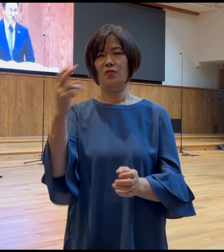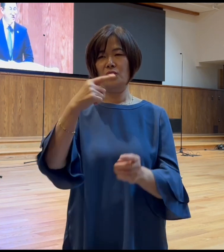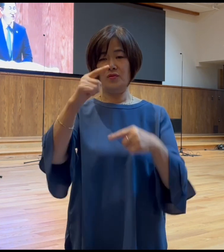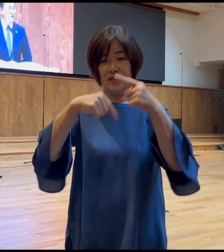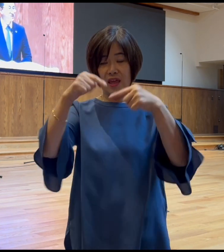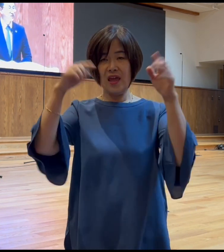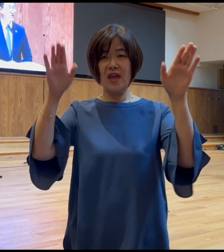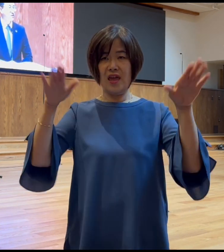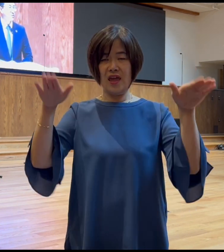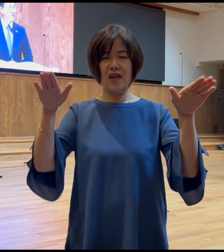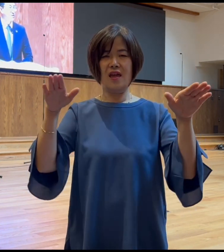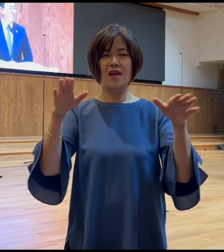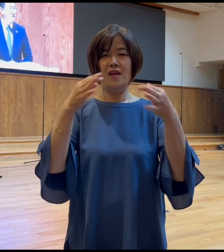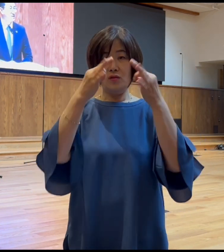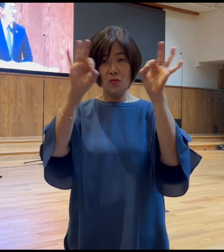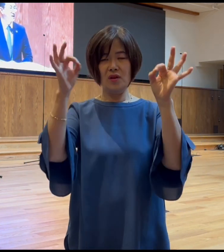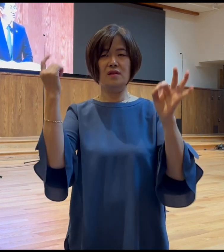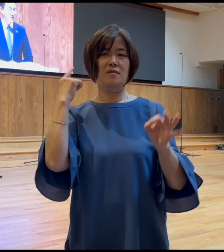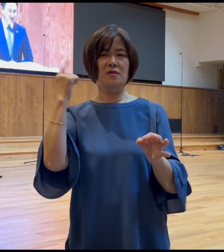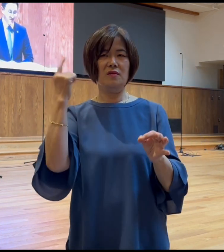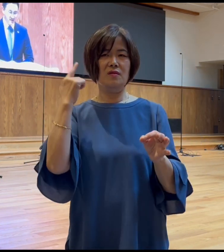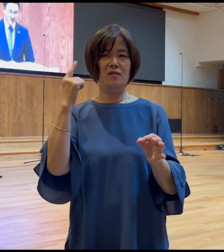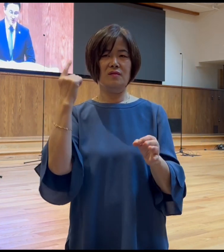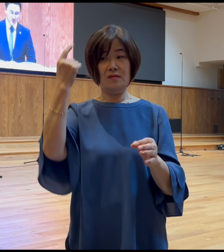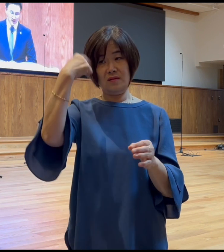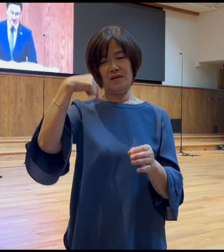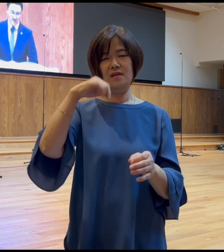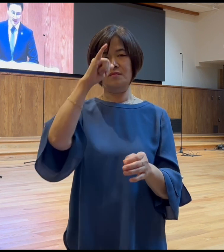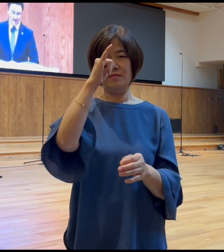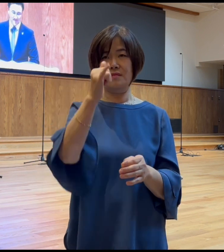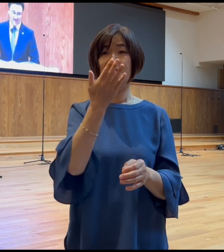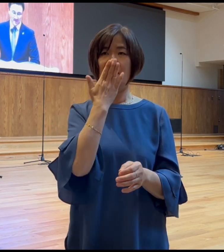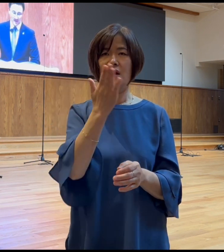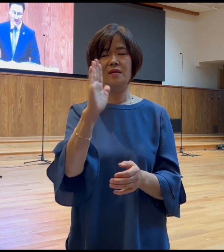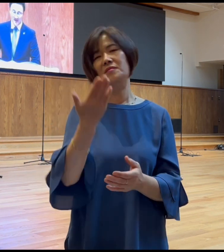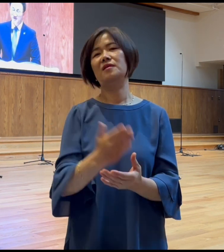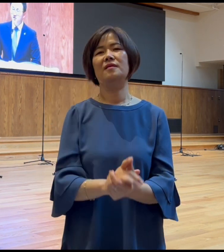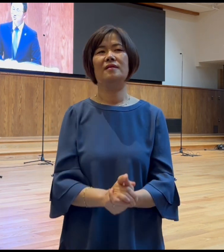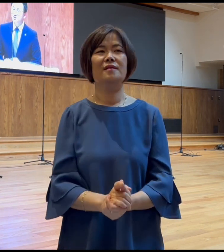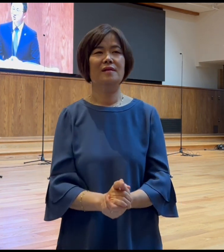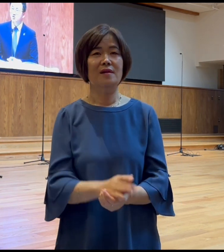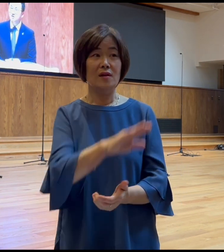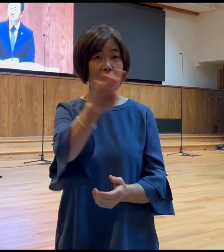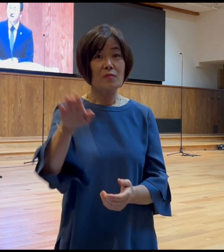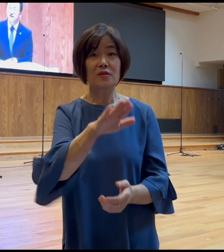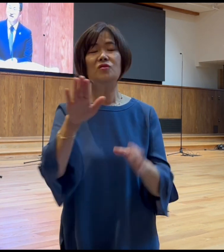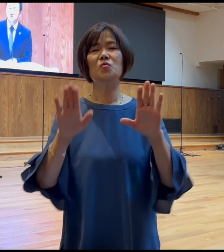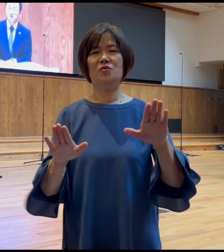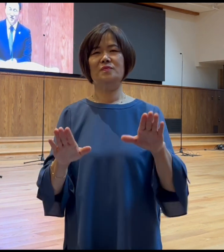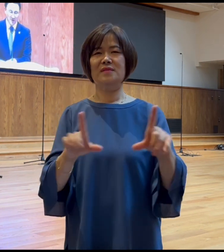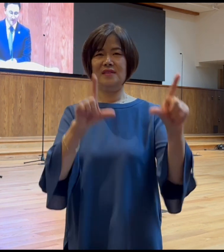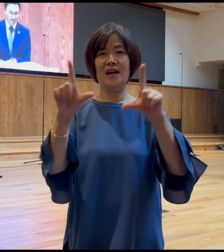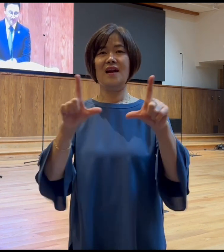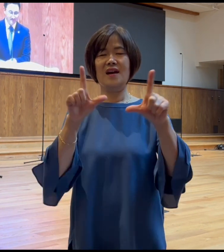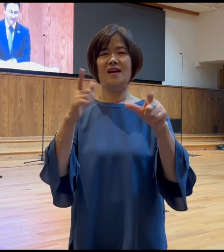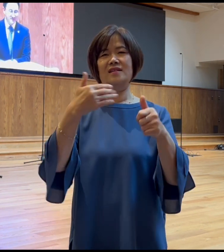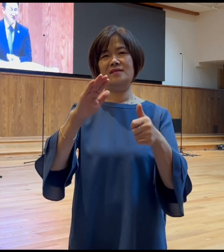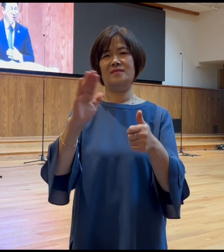새들의 움직임에서 봄의 움직임과 소리를 느낄 수 있습니다. 여러분은 요즘